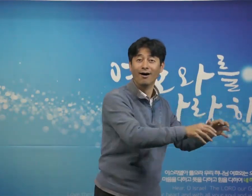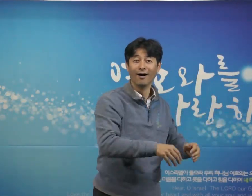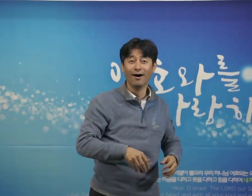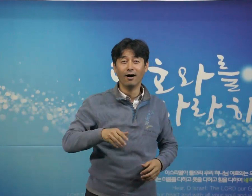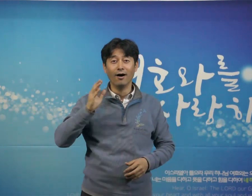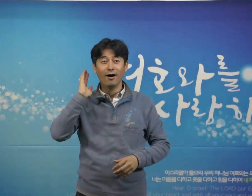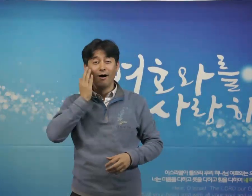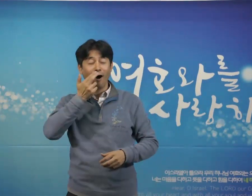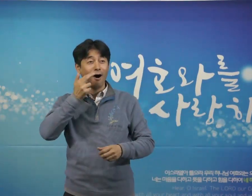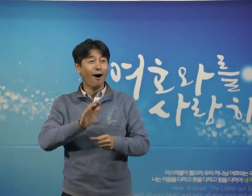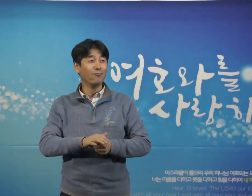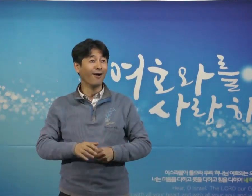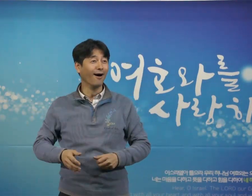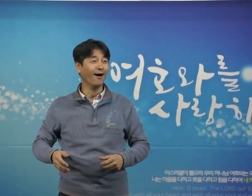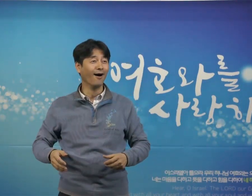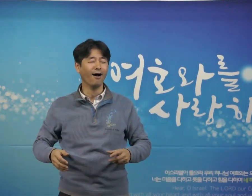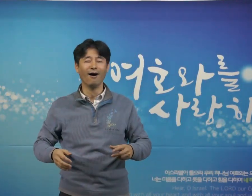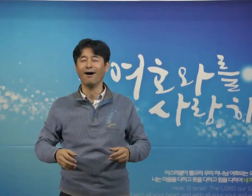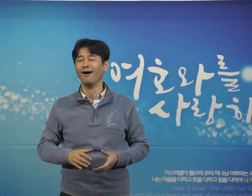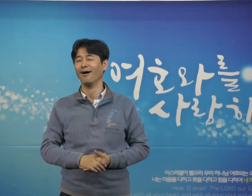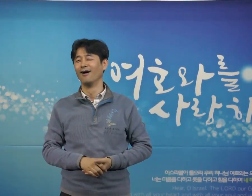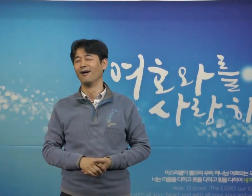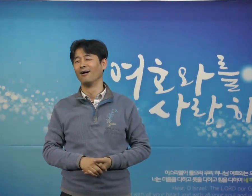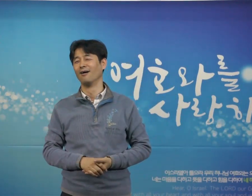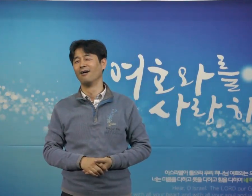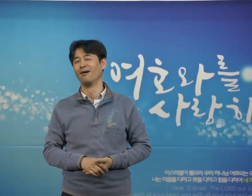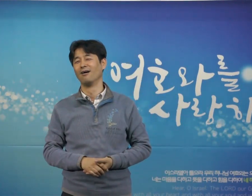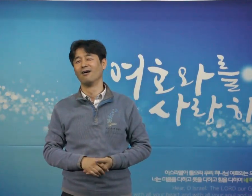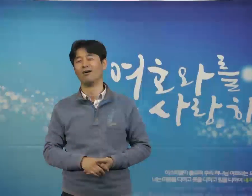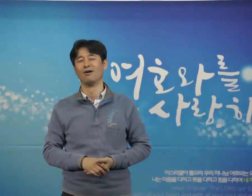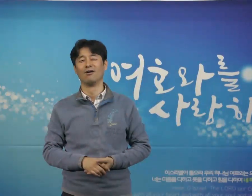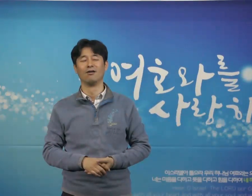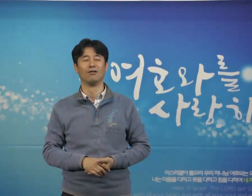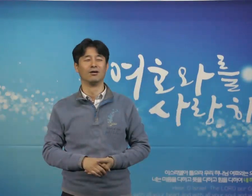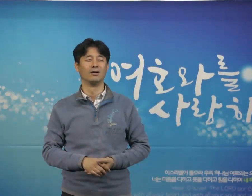많은 사람들이 존재합니다. 그런데 농인을 위한